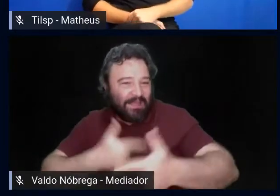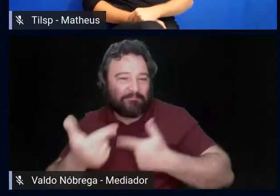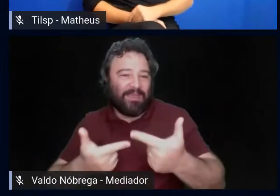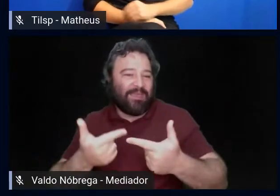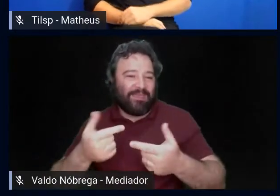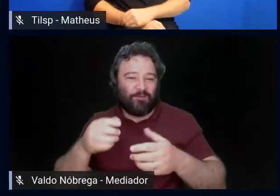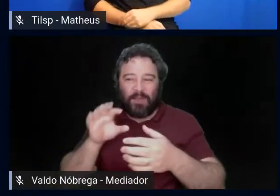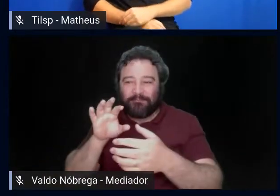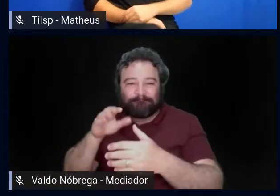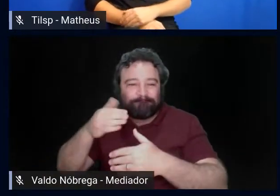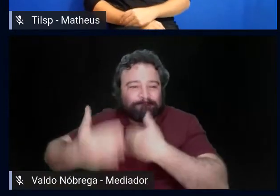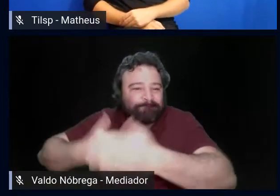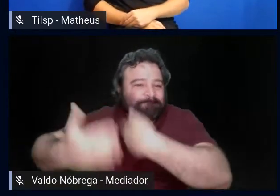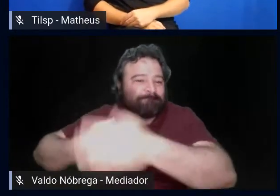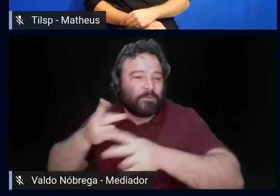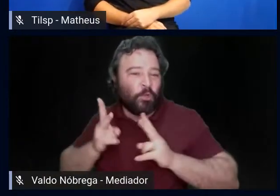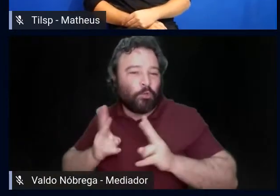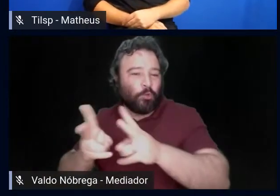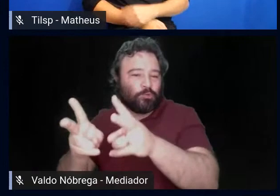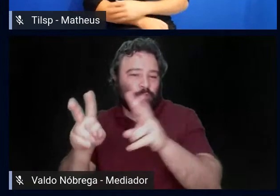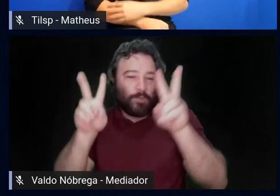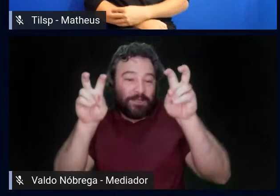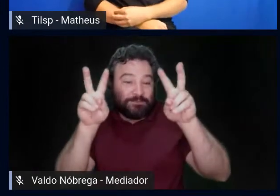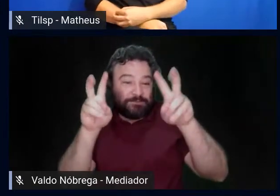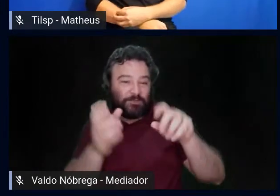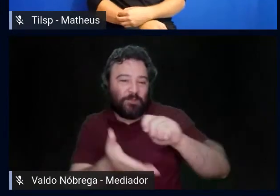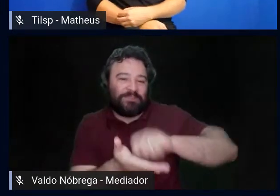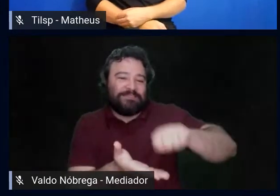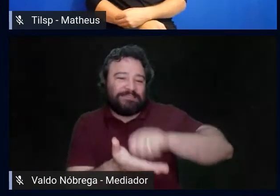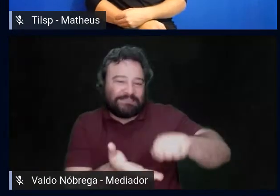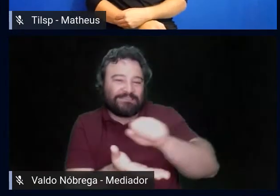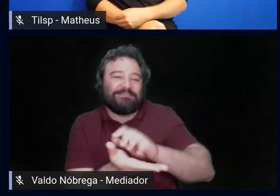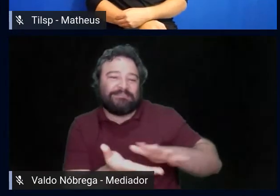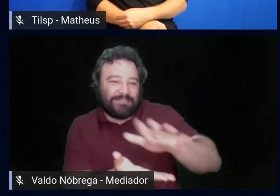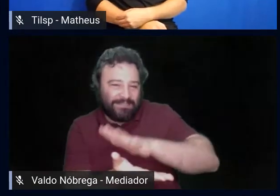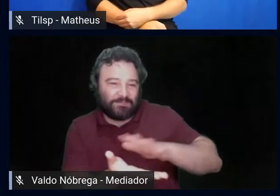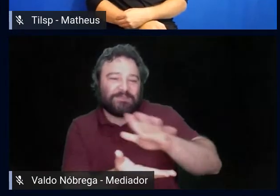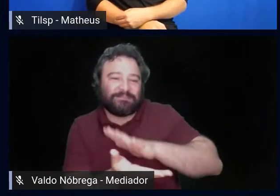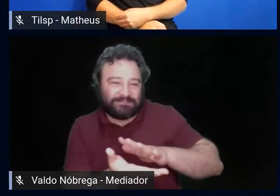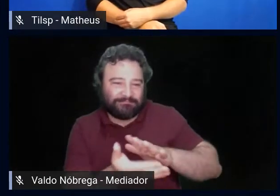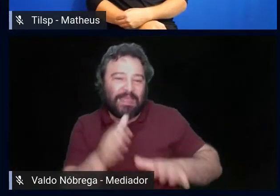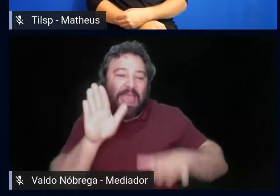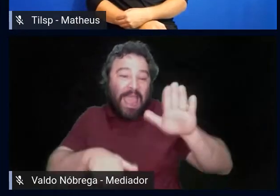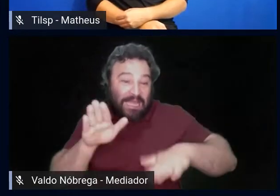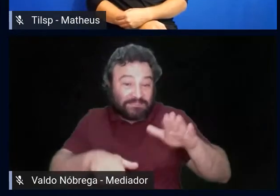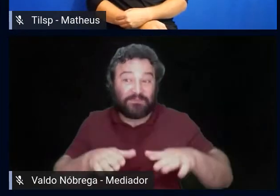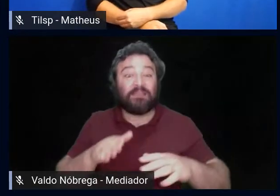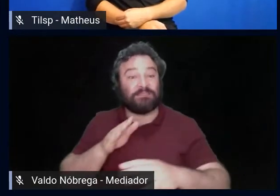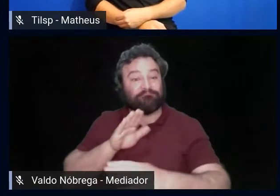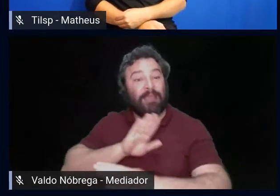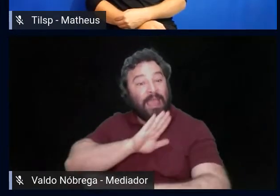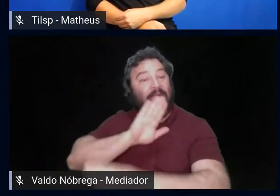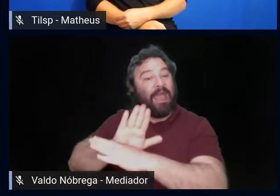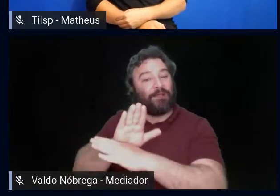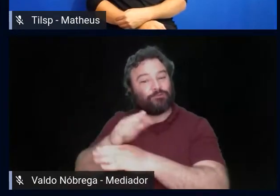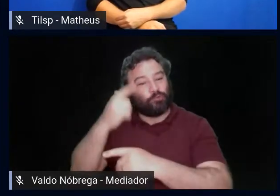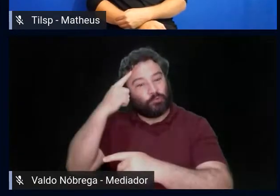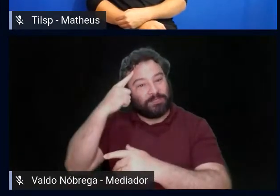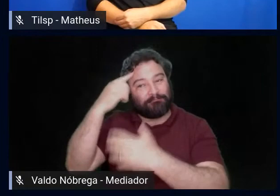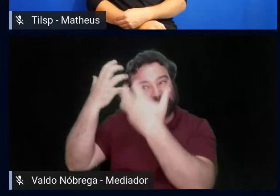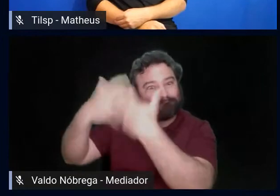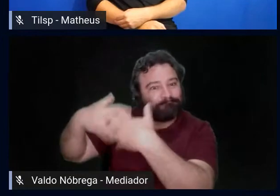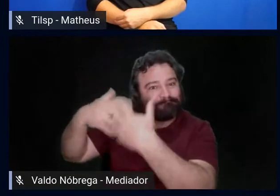para essa mediação, essa pesquisa, para a conclusão, né, do dos trabalhos, porque a temática sobre a estrita de sinais,